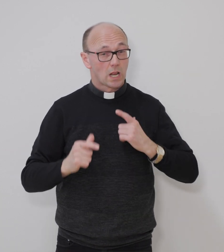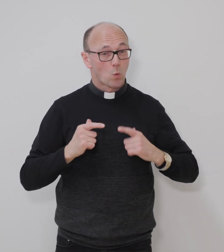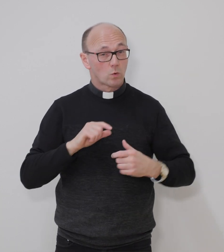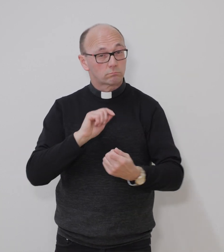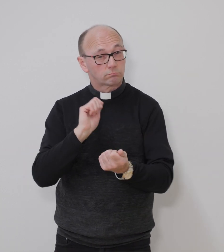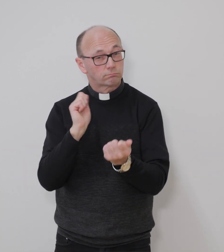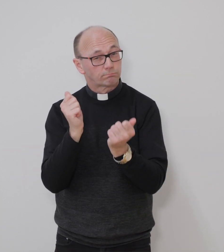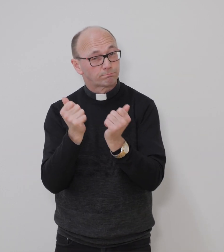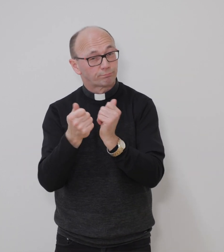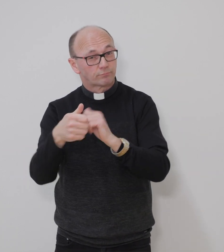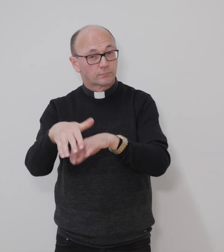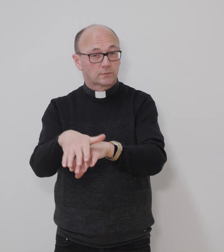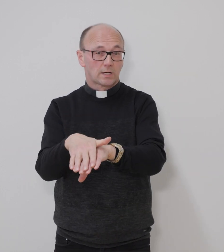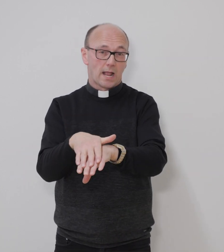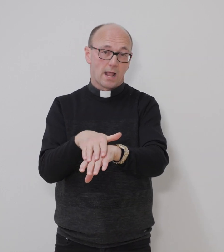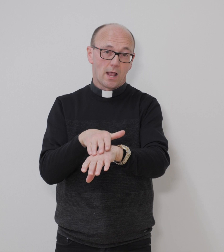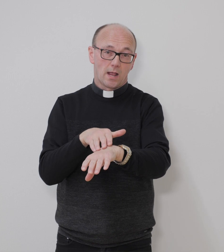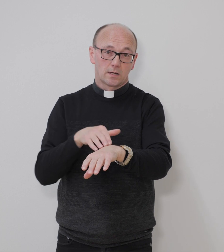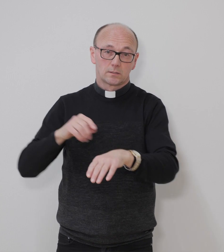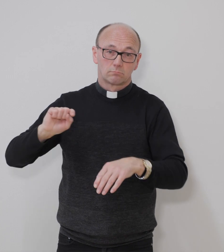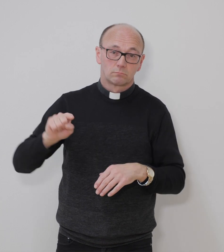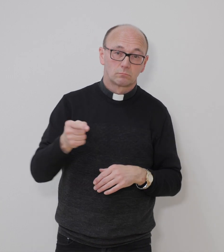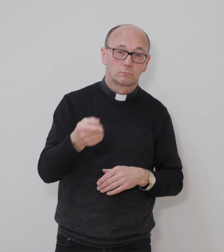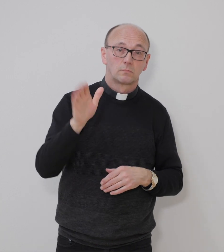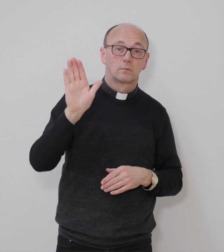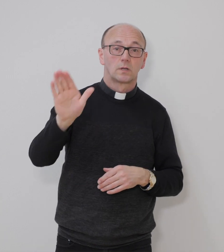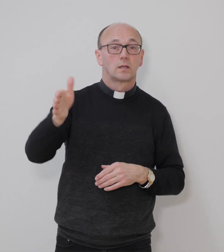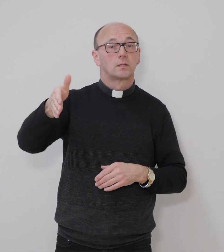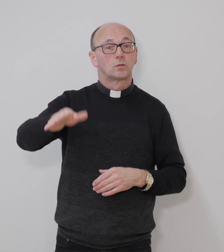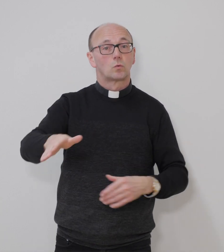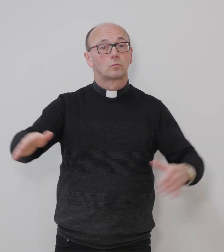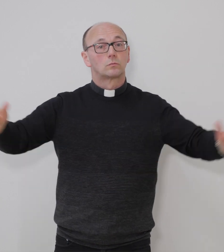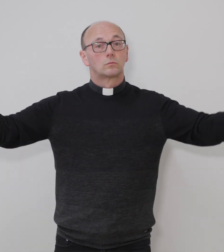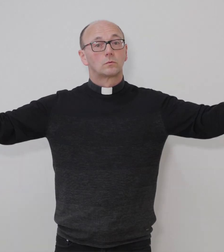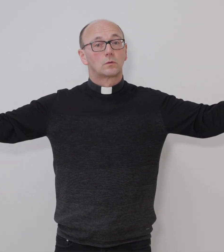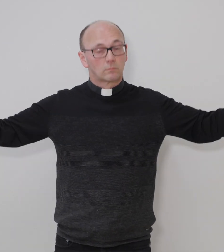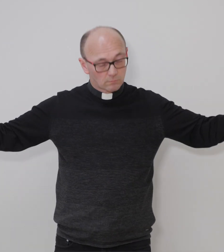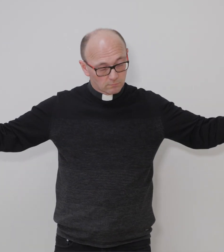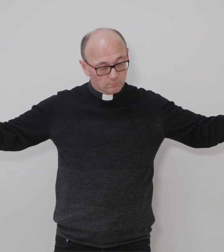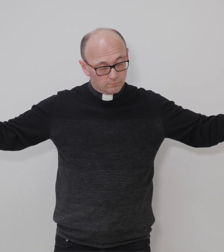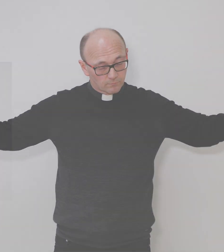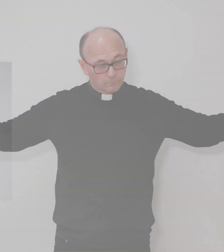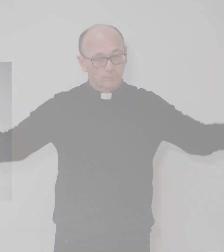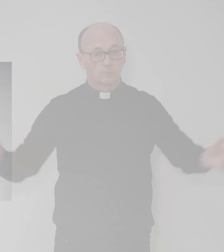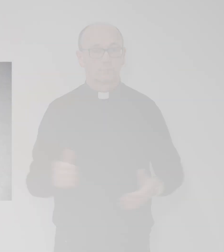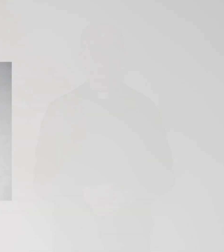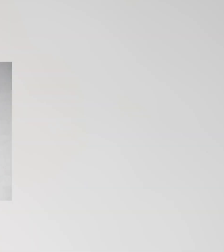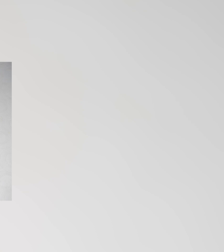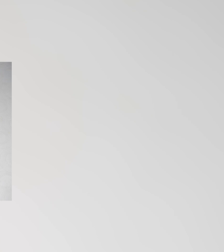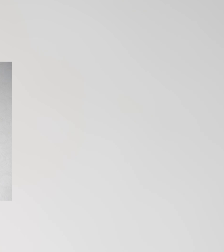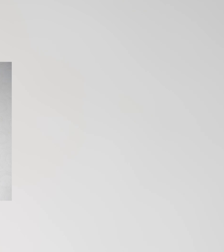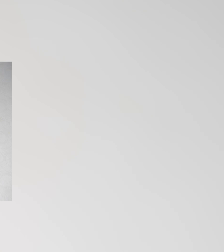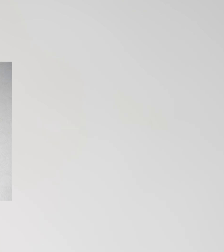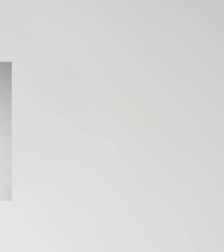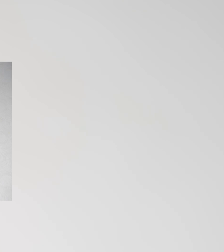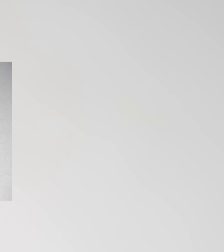entblößt. Herr Jesus, wende unsere Not zum Heil